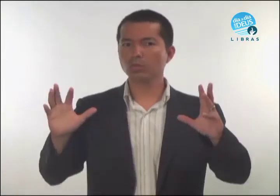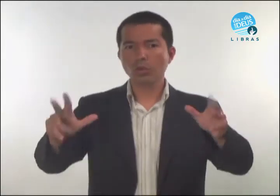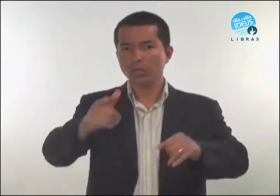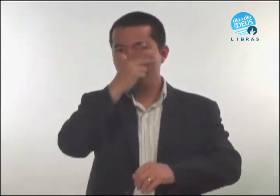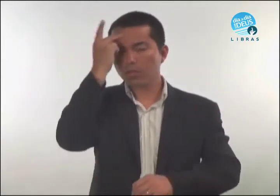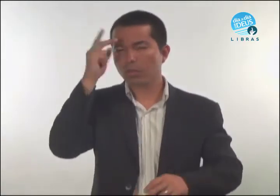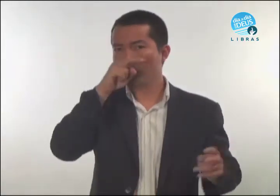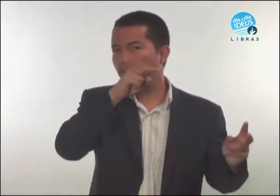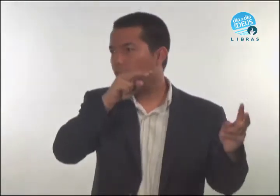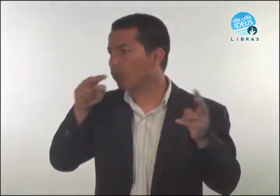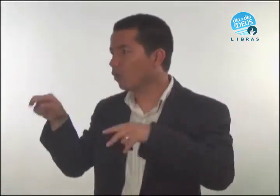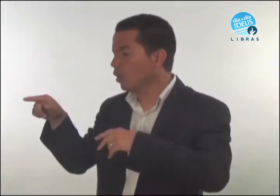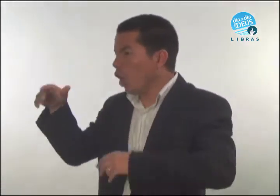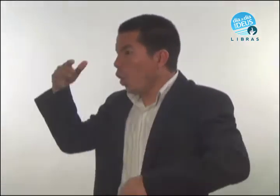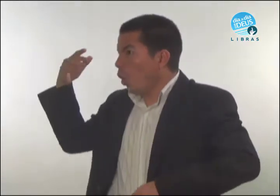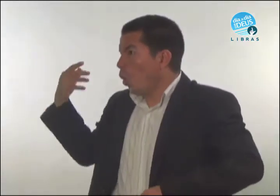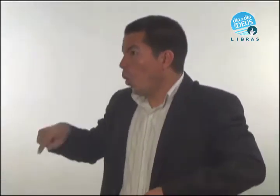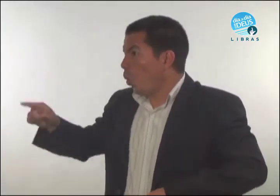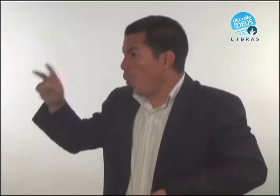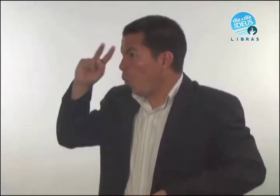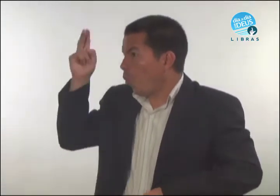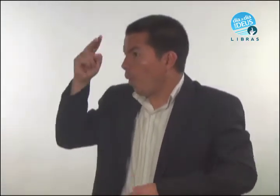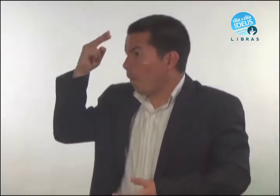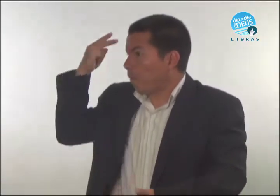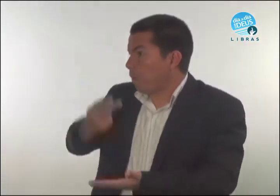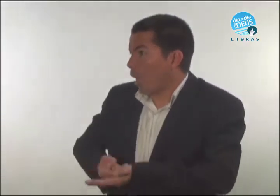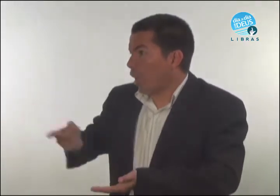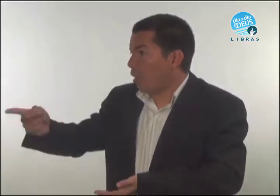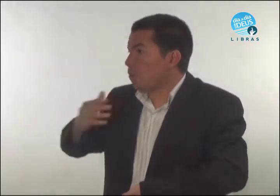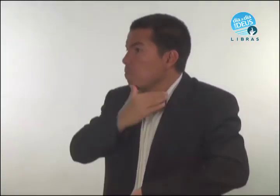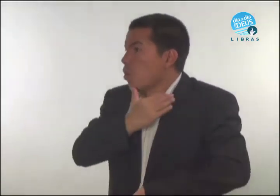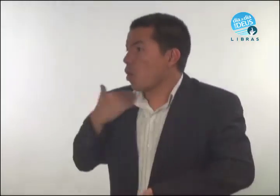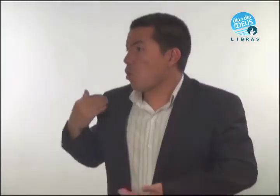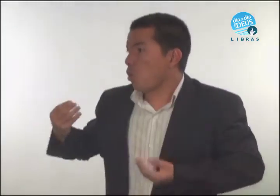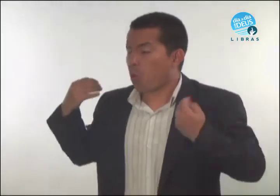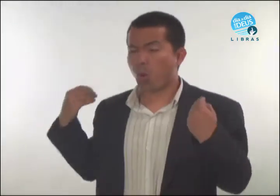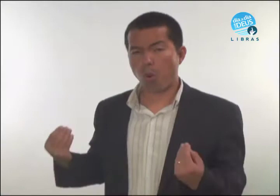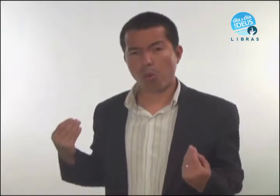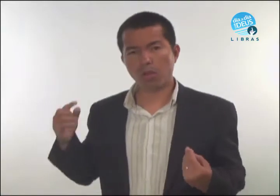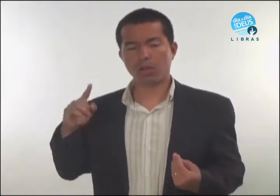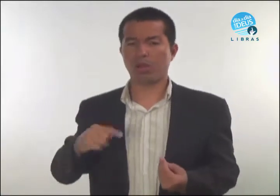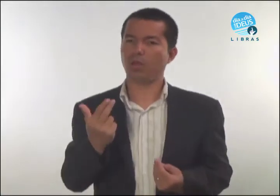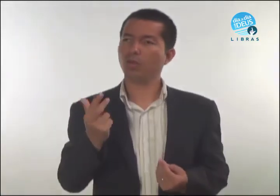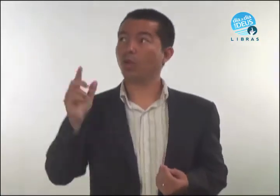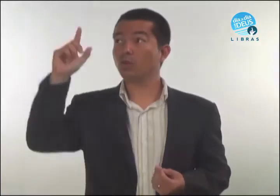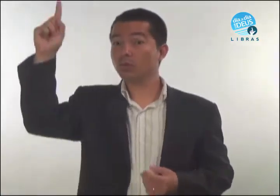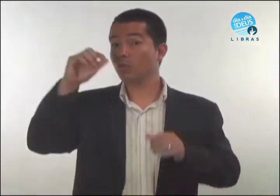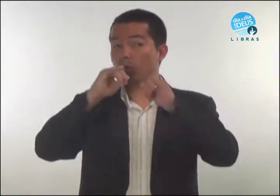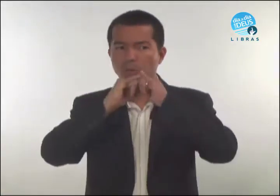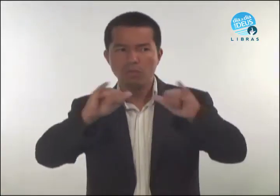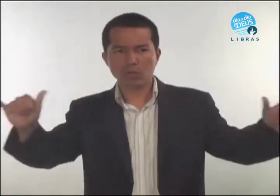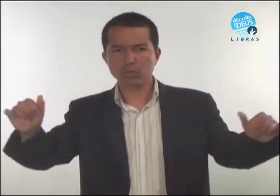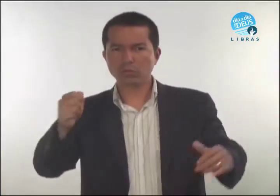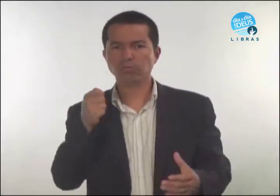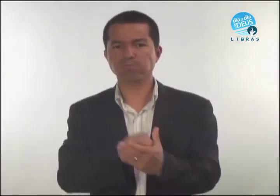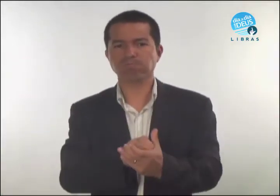fosse aparente e notório a todos os de dentro e os de fora da comunidade, como se Deus estivesse dizendo